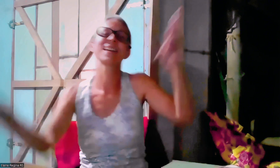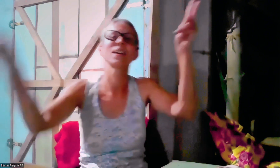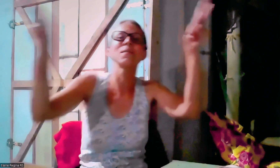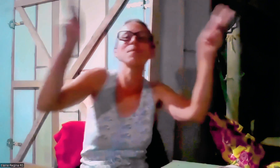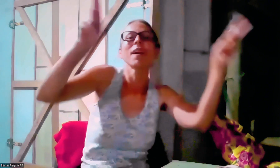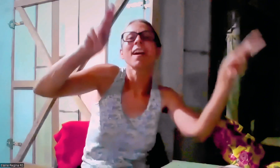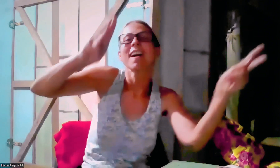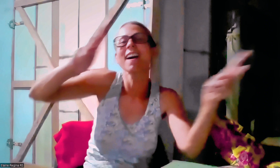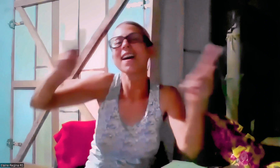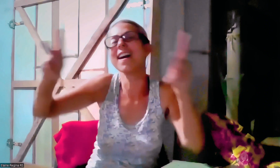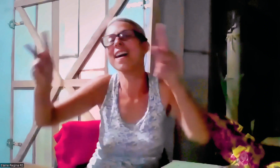segue em paz